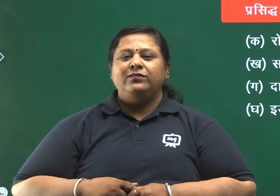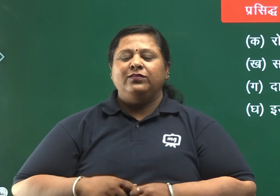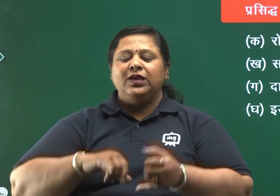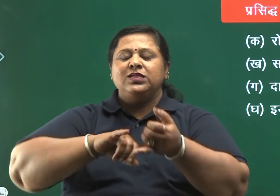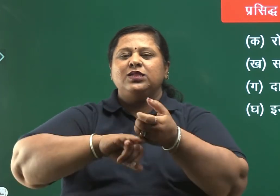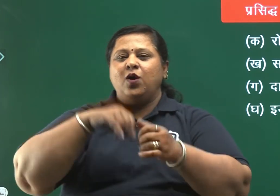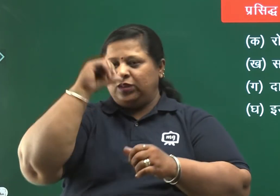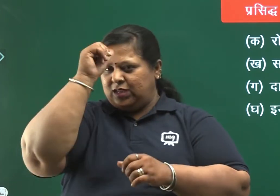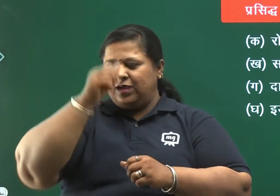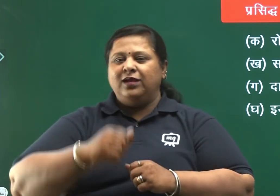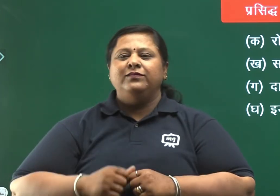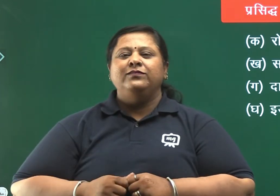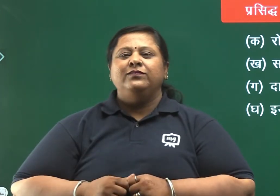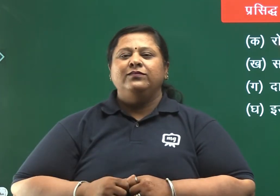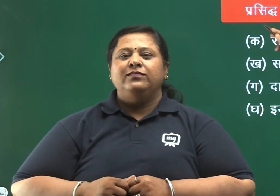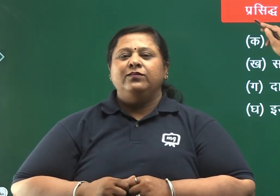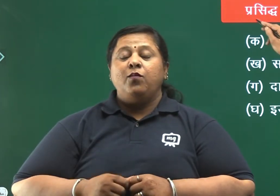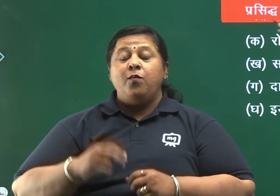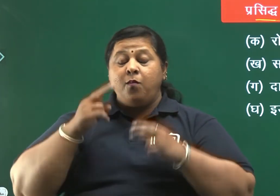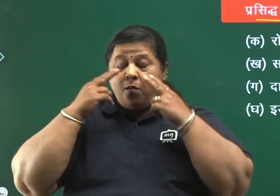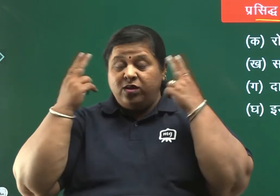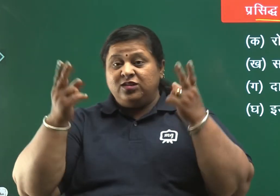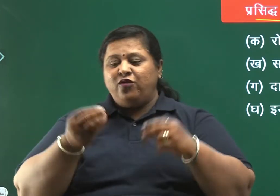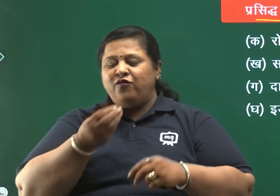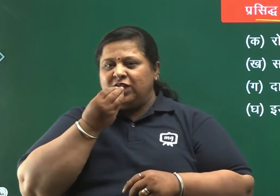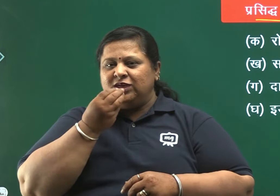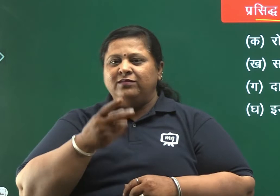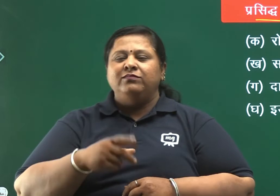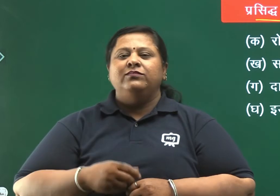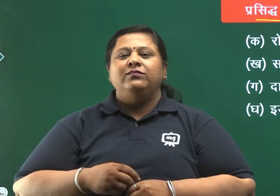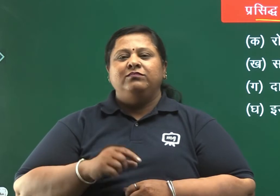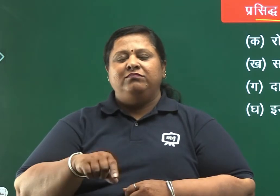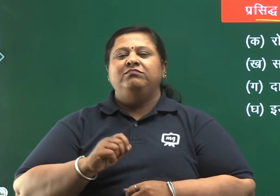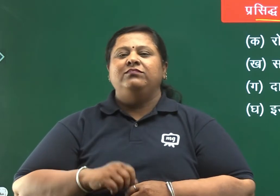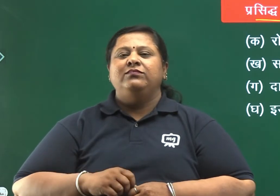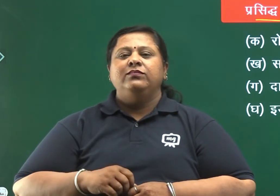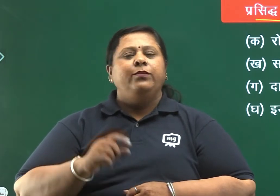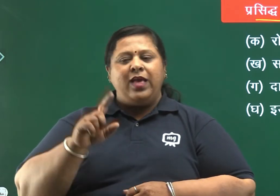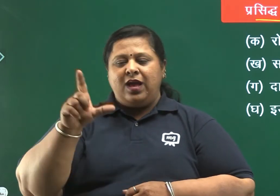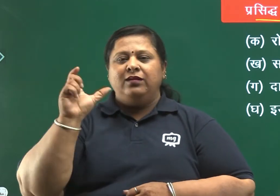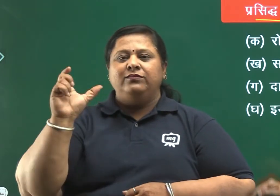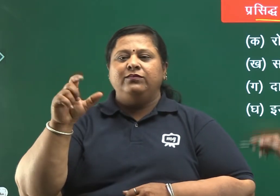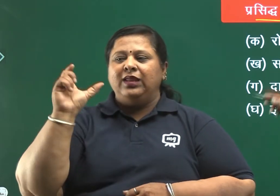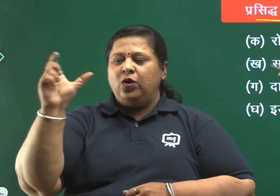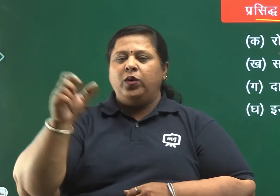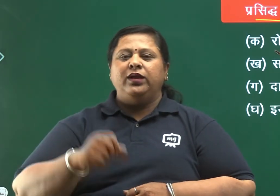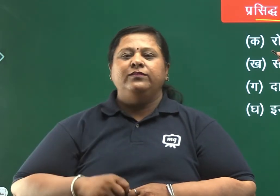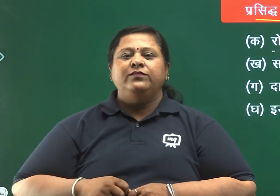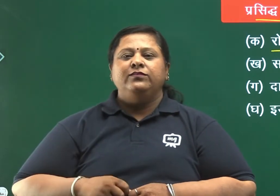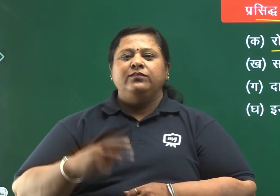दक्षिण भारत का प्रसिद्ध व्यंजन है। पहला विकल्प